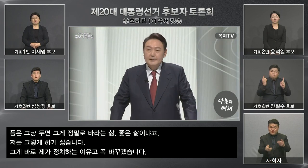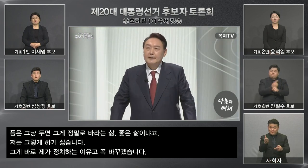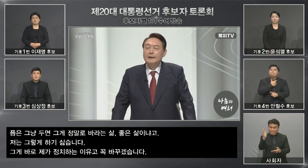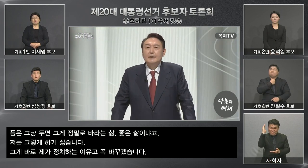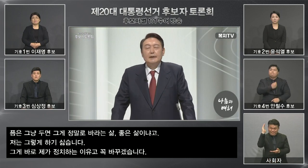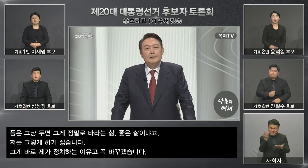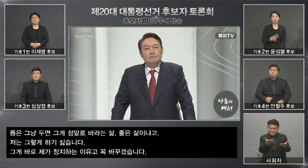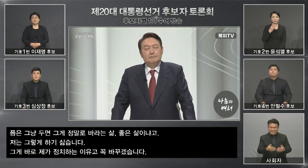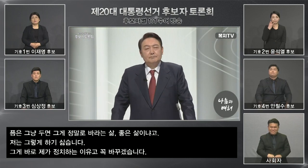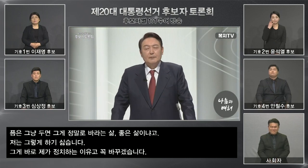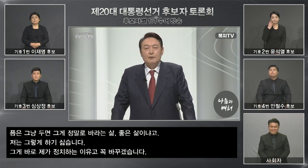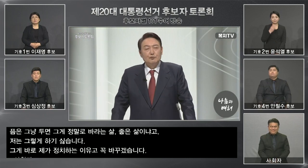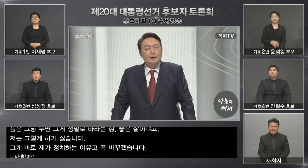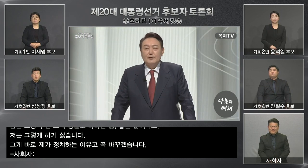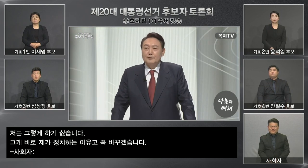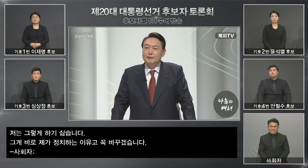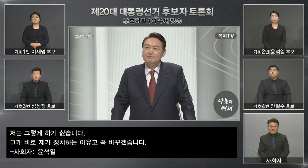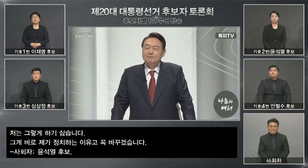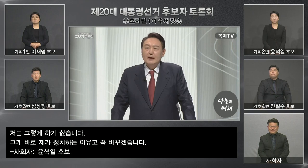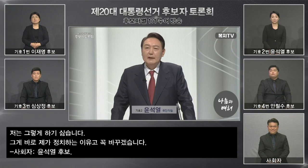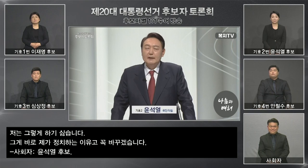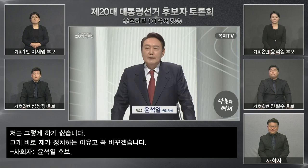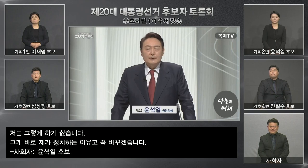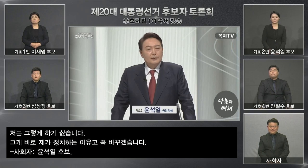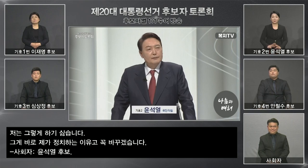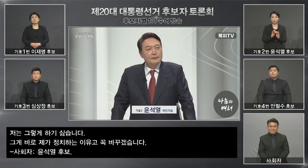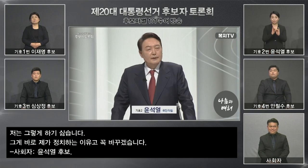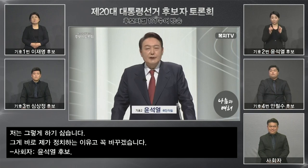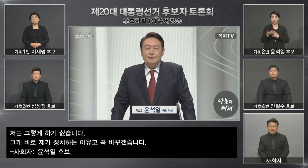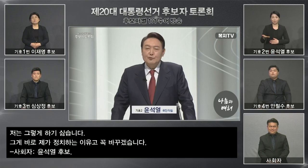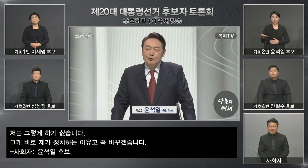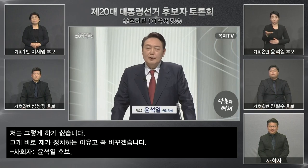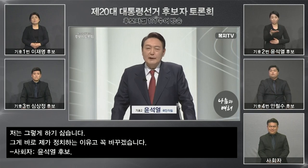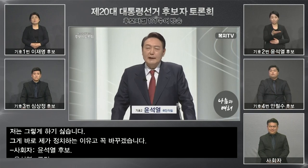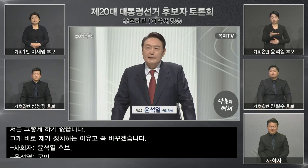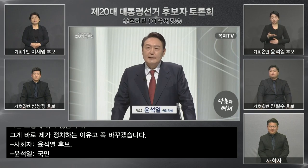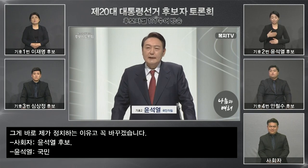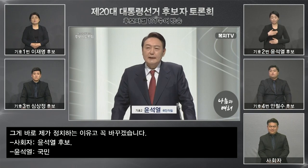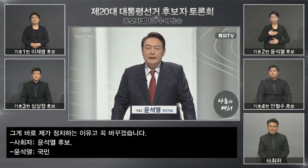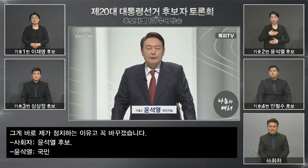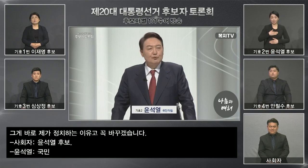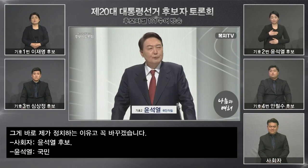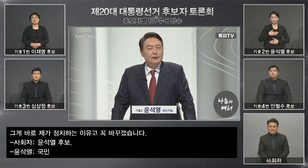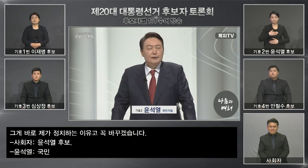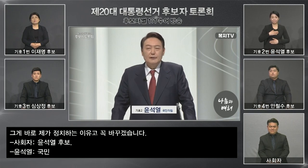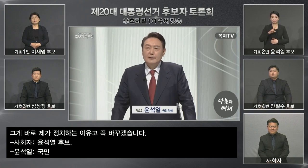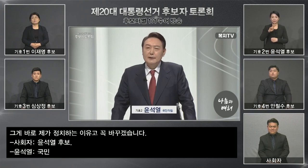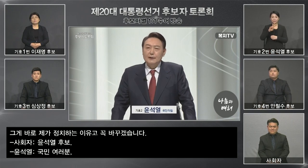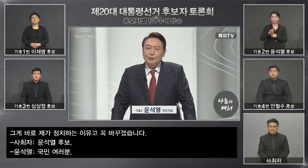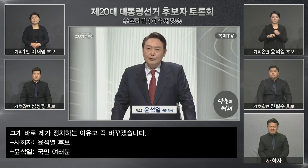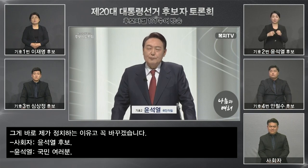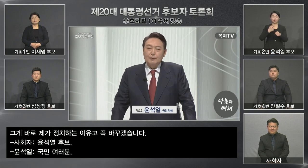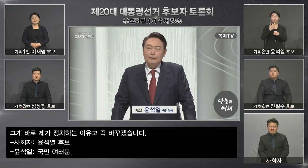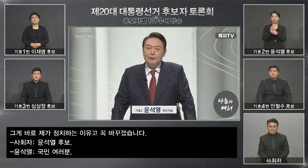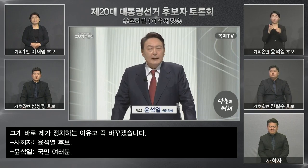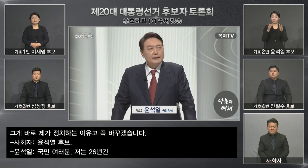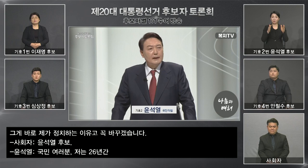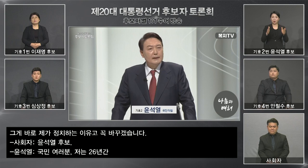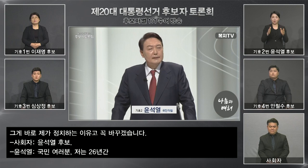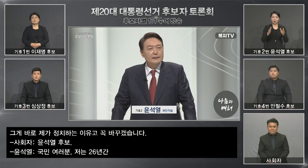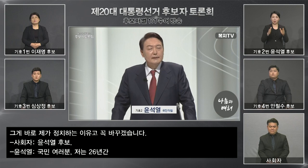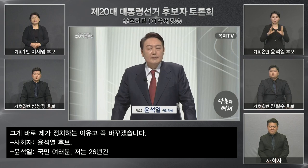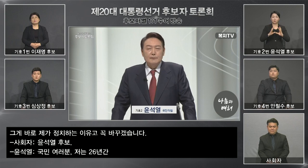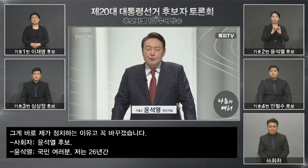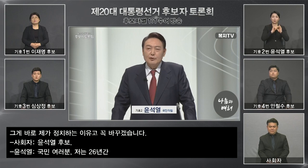국민 여러분, 저는 26년간 국민을 괴롭히고